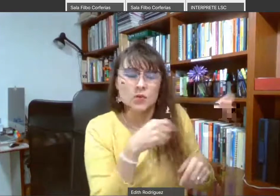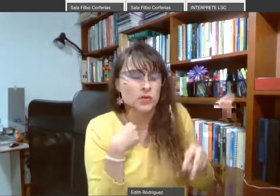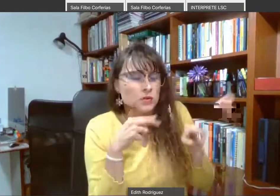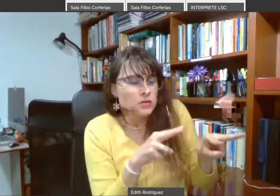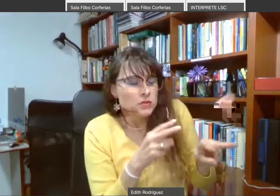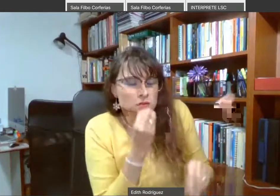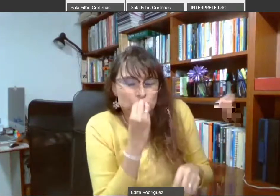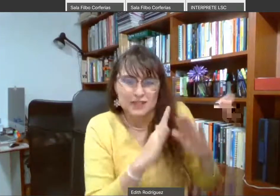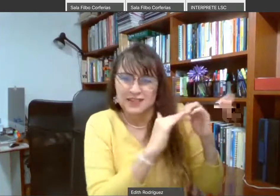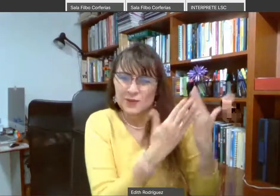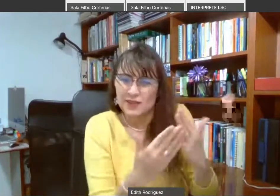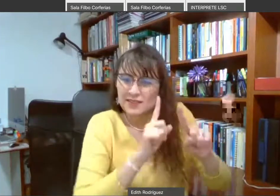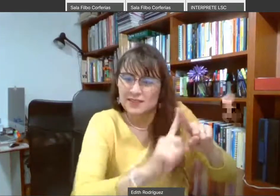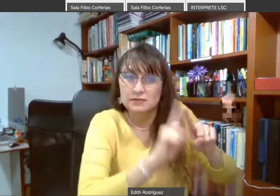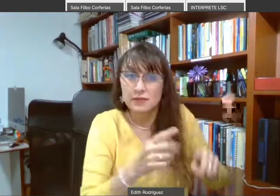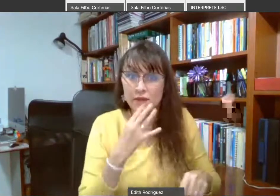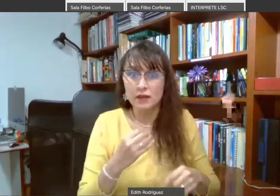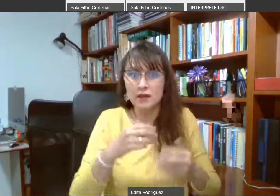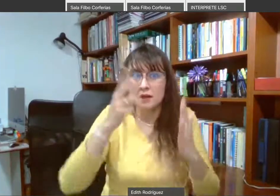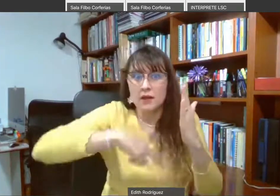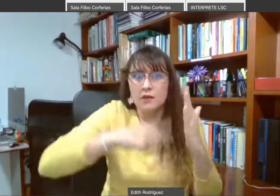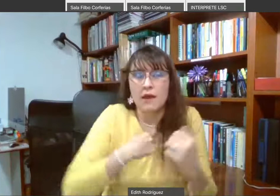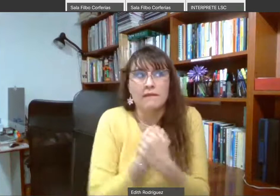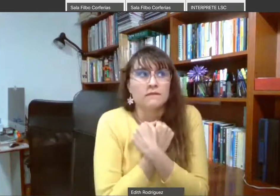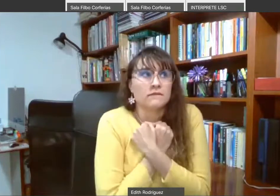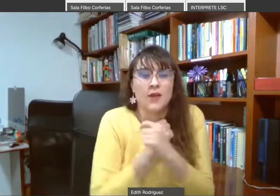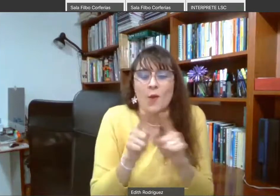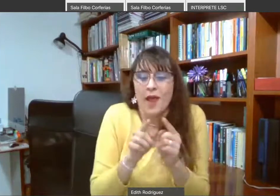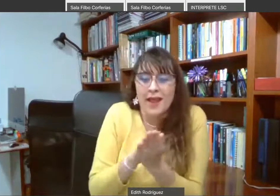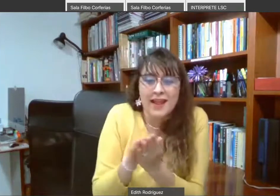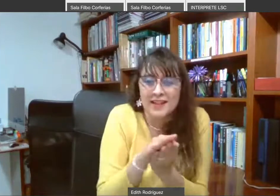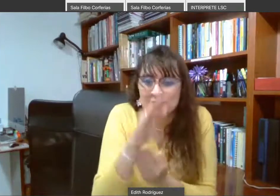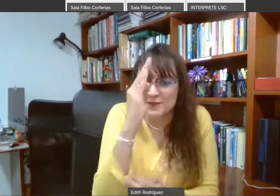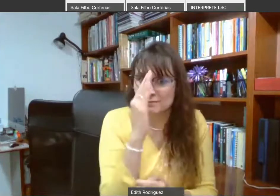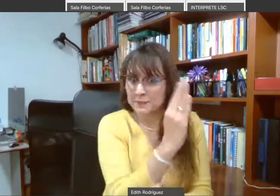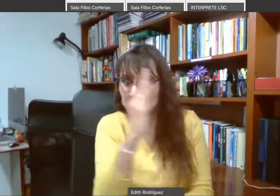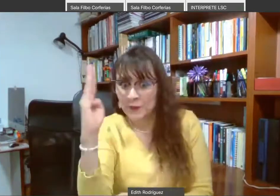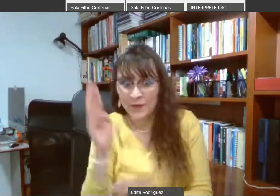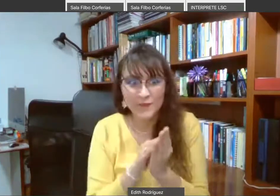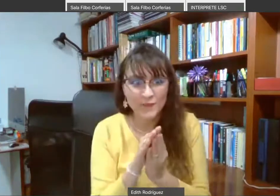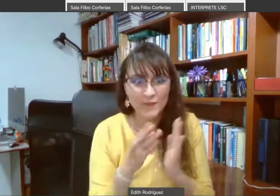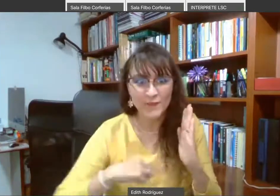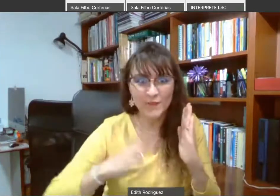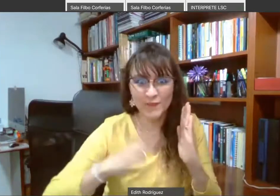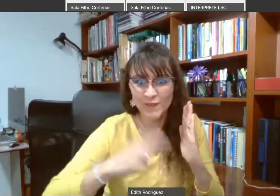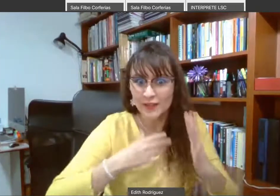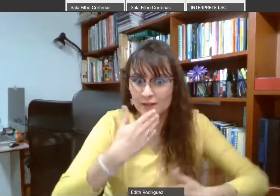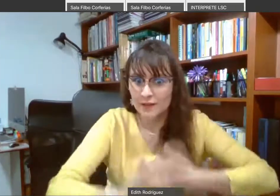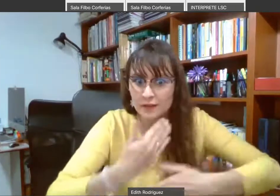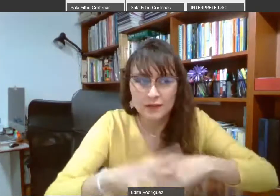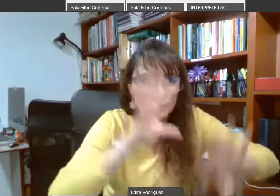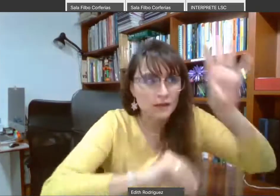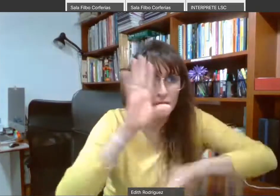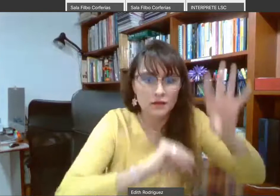de vida, otras formas de hablar. Entonces, la literatura es muy, muy, muy, muy bonito. Es